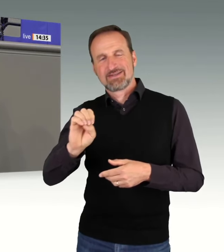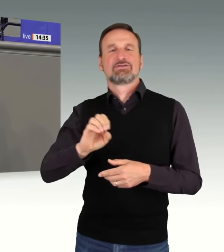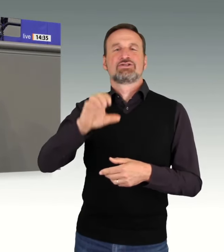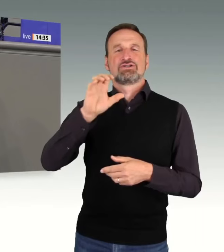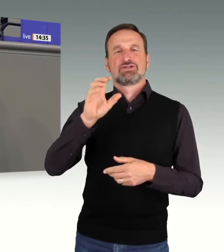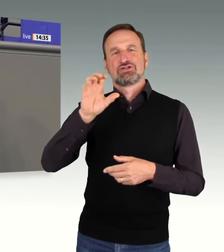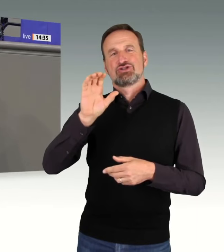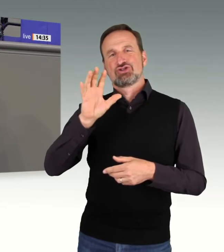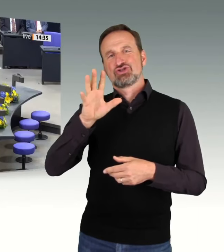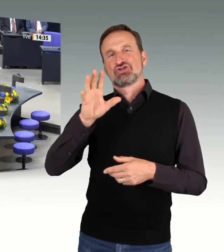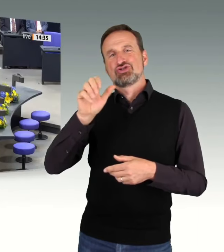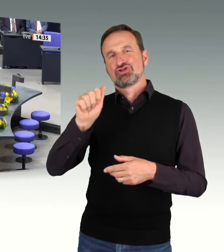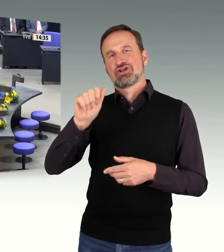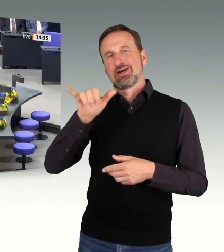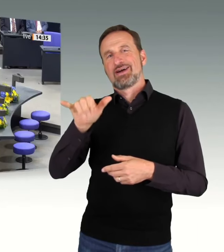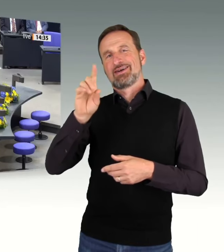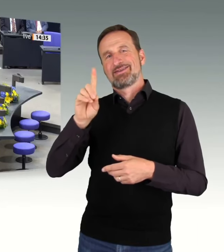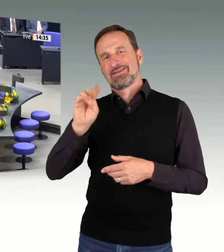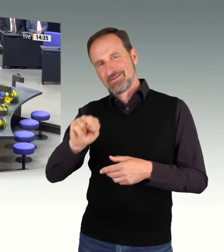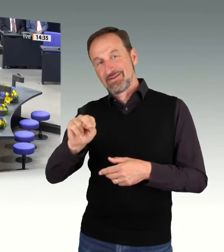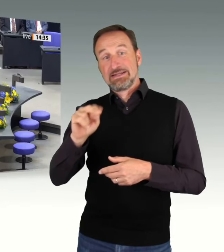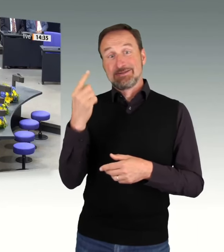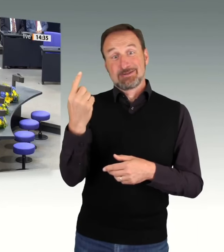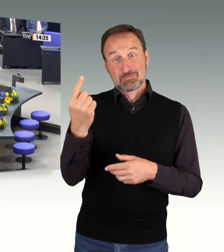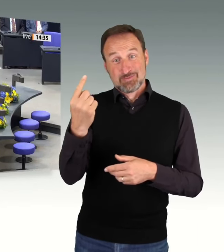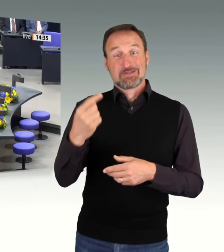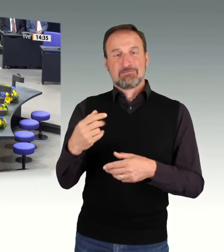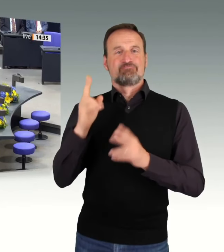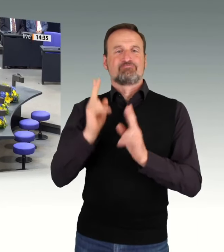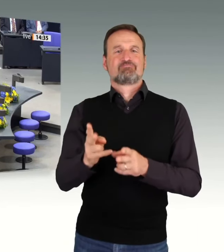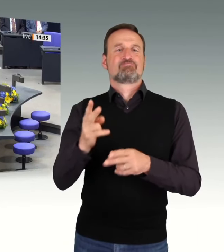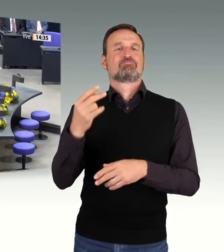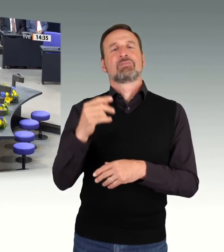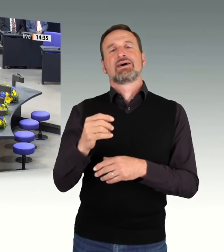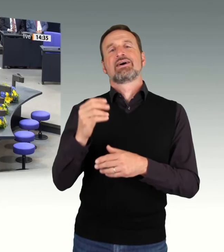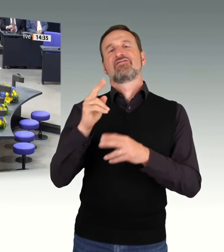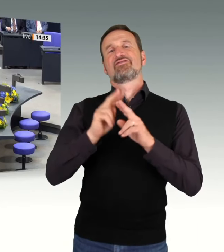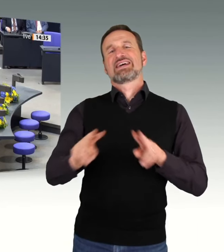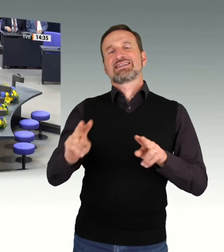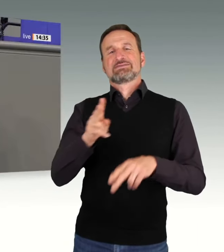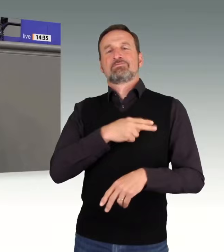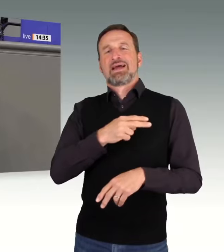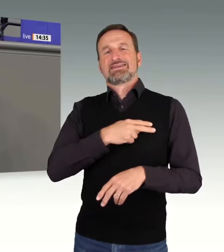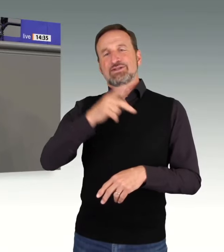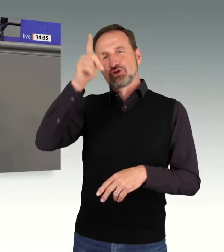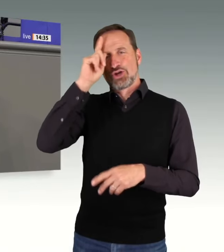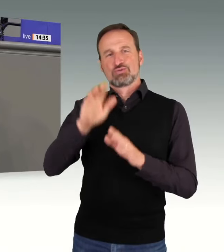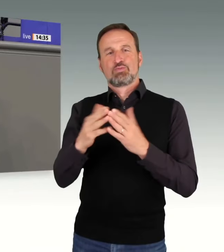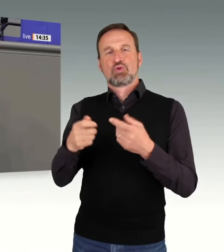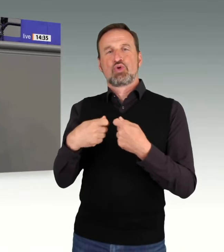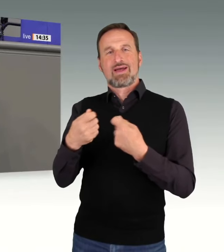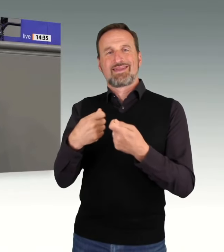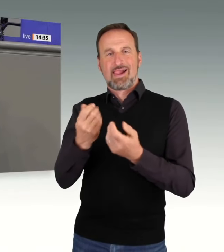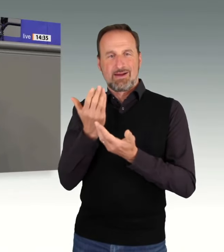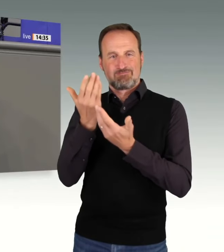und die Menschen in der Ukraine befinden sich in diesem Raum des Krieges. Die Menschen in der Ukraine leben in dauernder